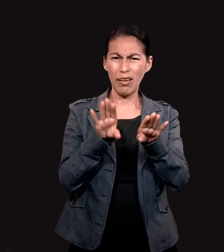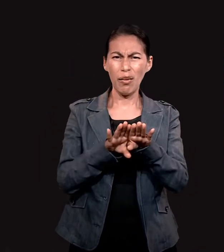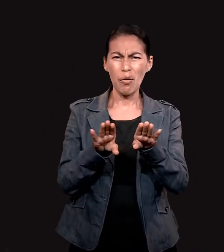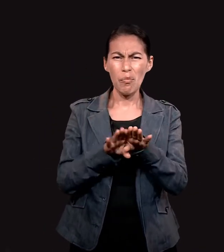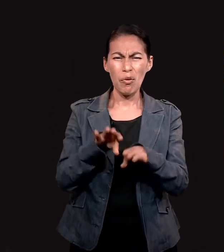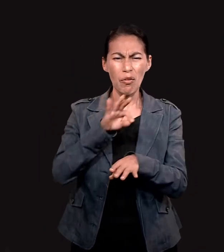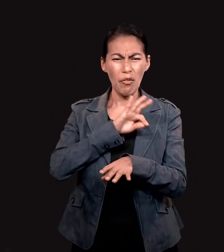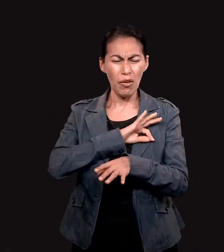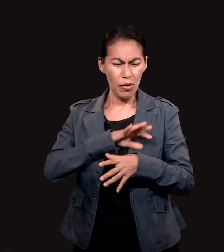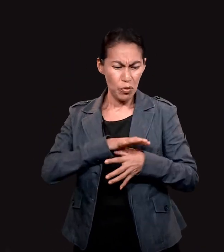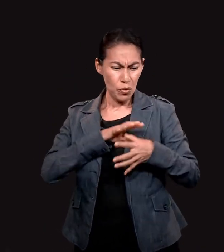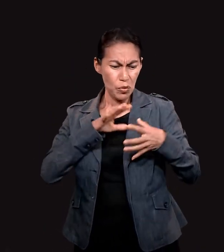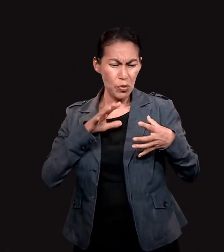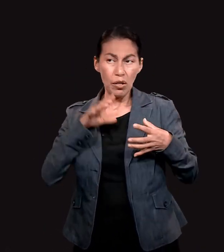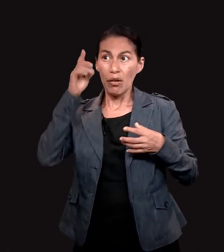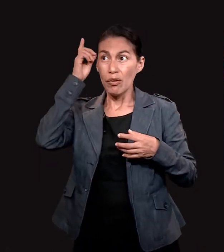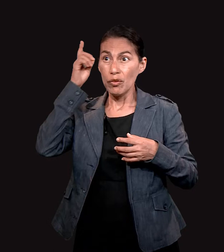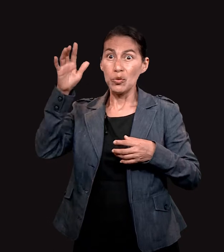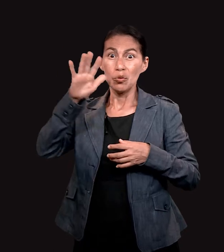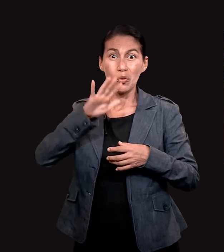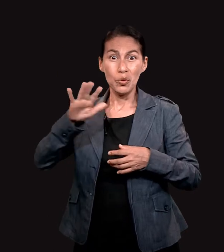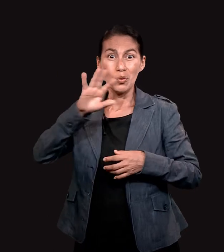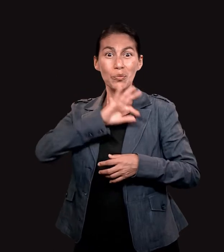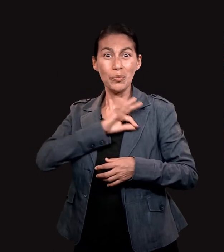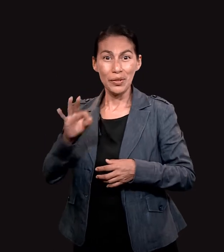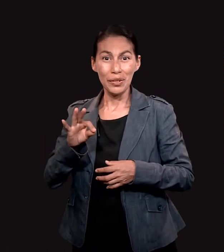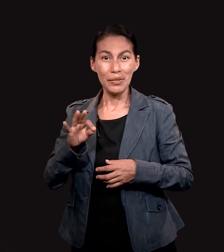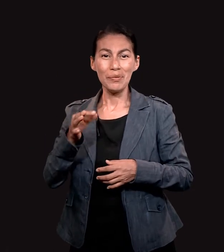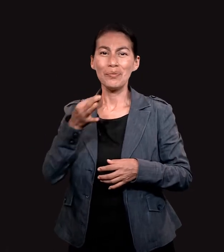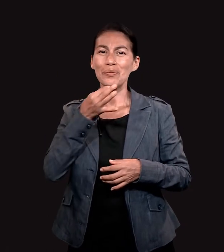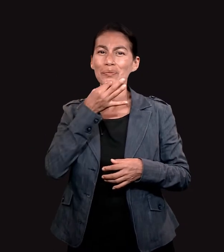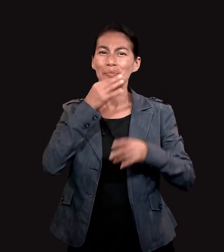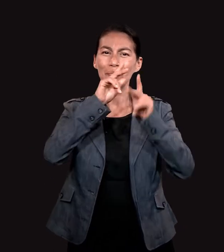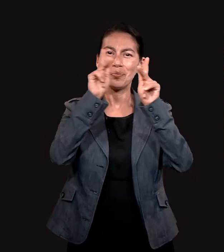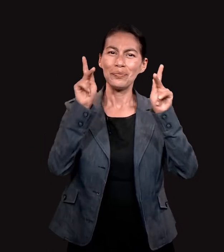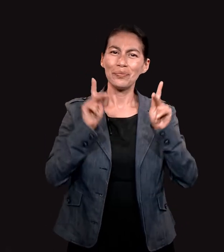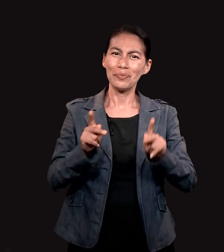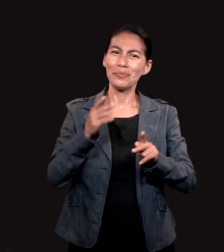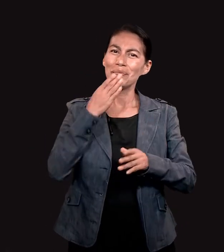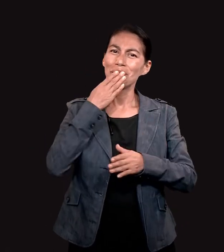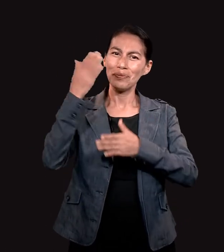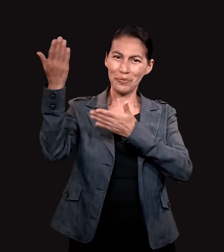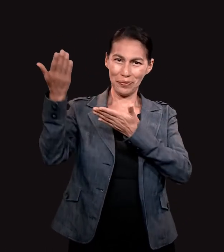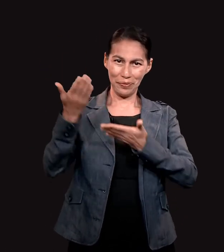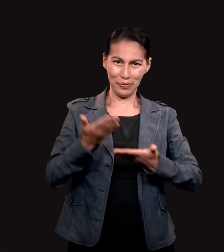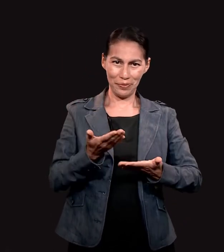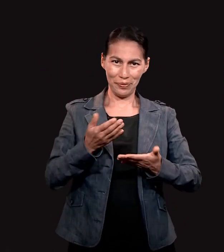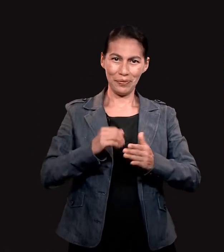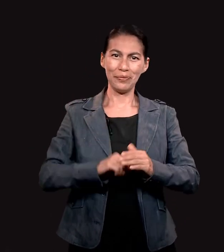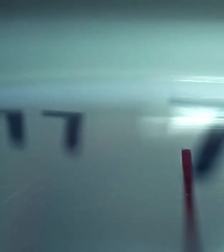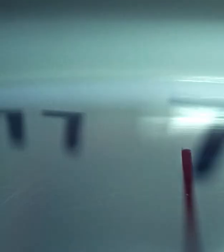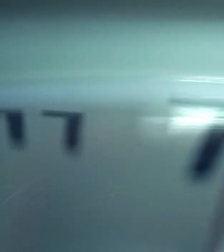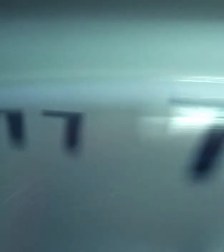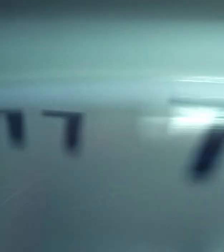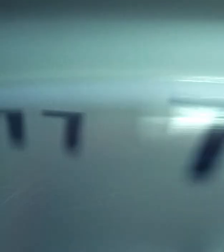fe en el Dios de lo imposible. Bienvenidos a Un Momento de Paz.